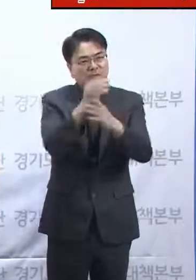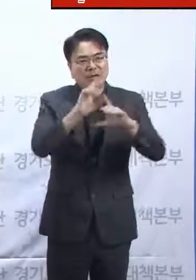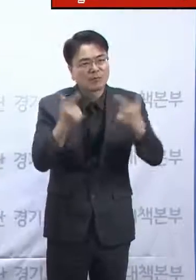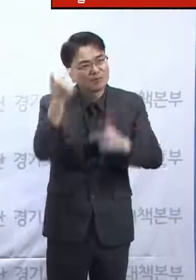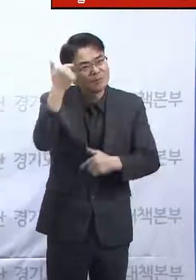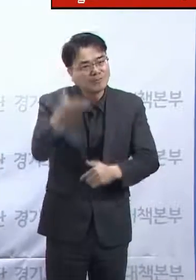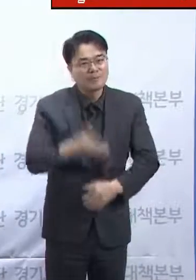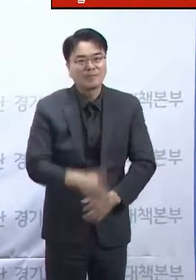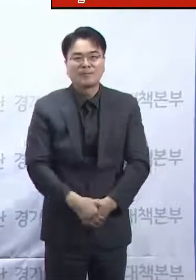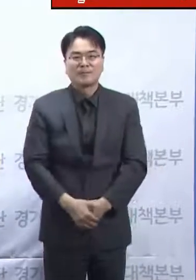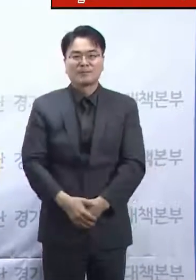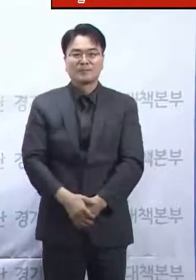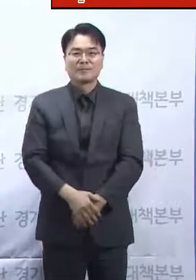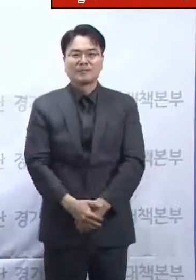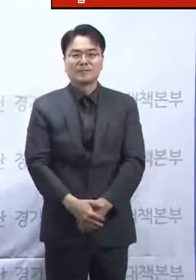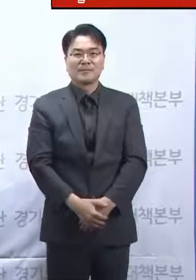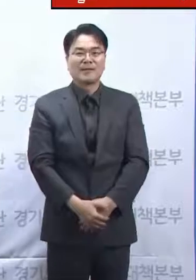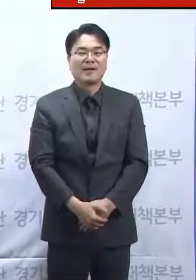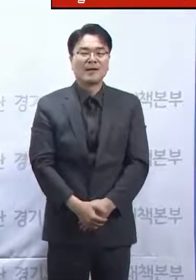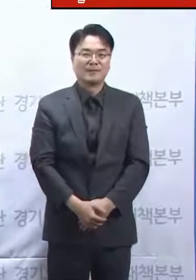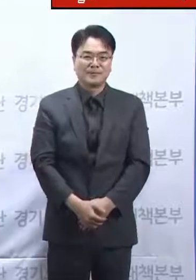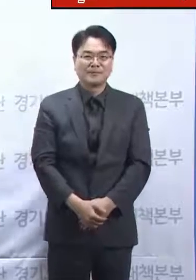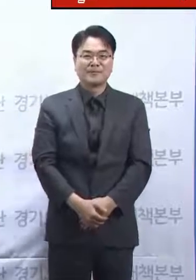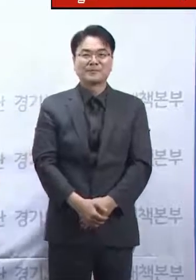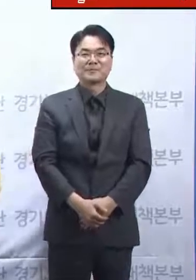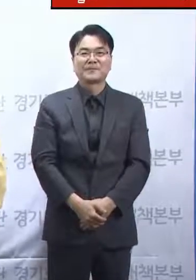형장님은 우리 설명을 너무 잘하셔가지고 없는가 봅니다.